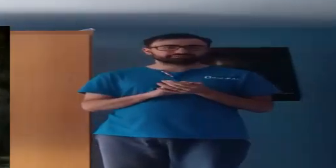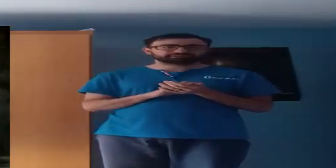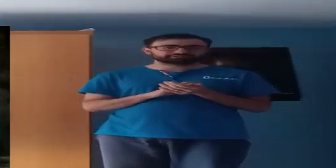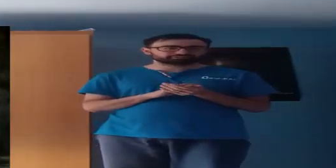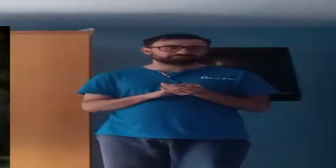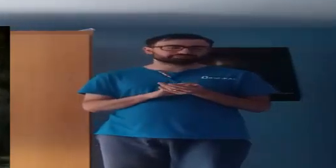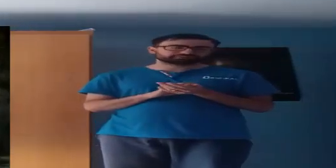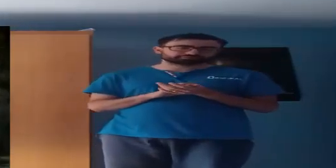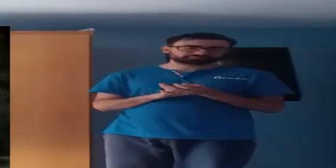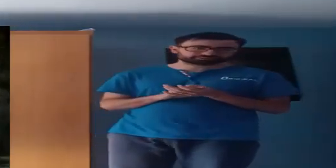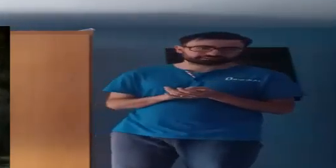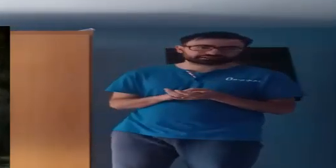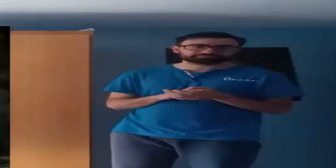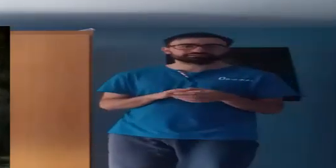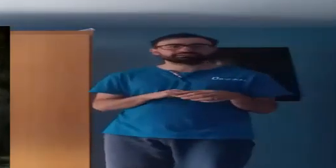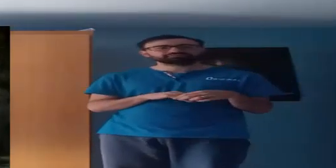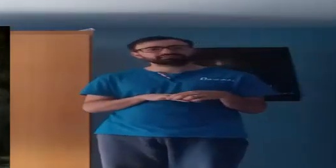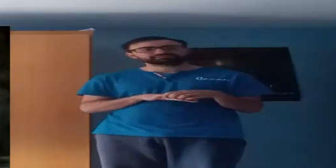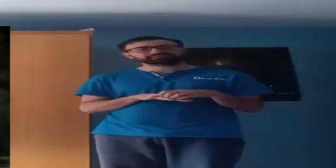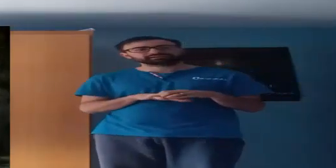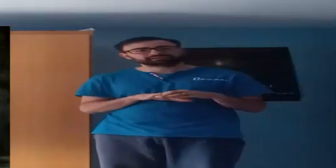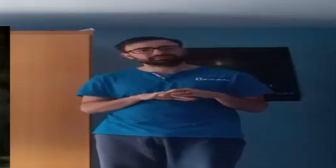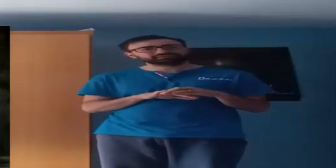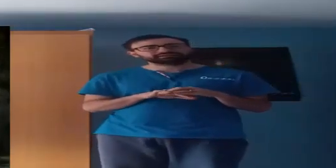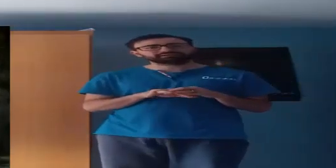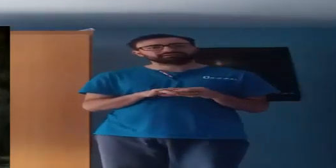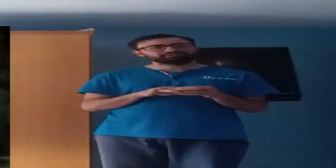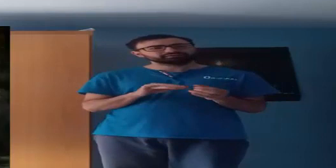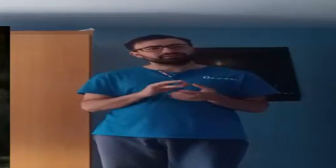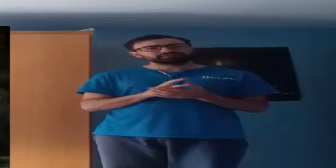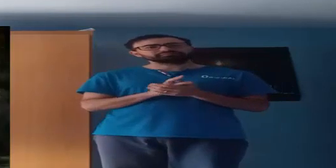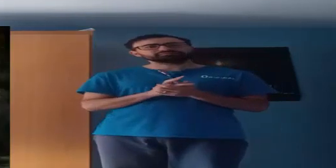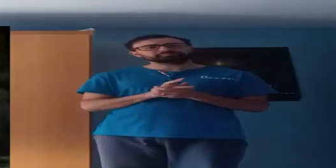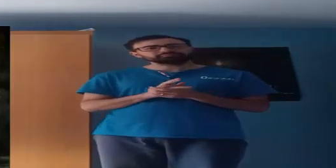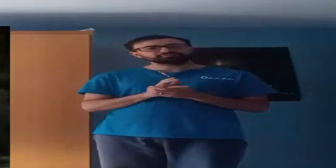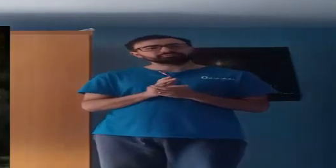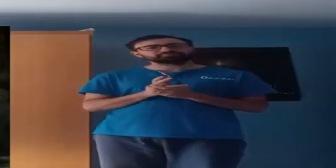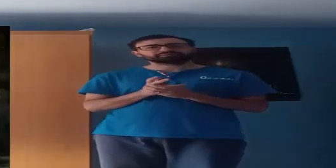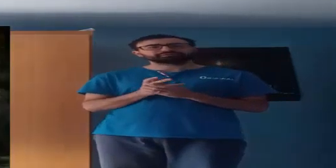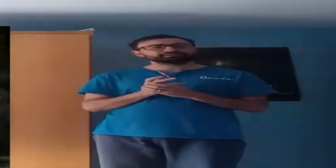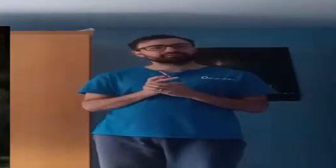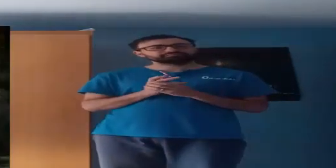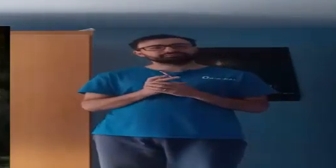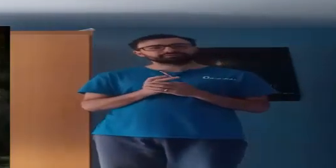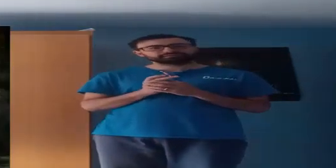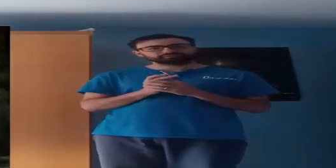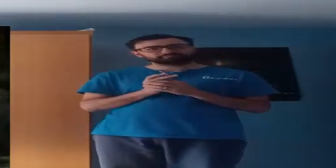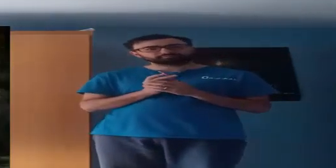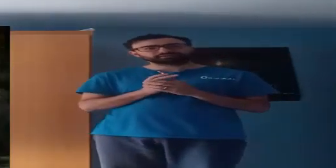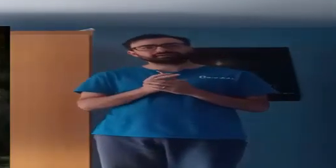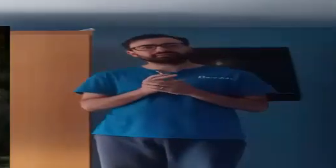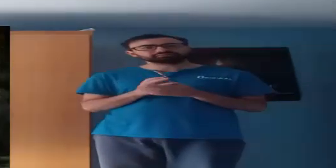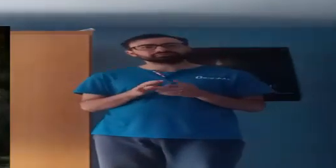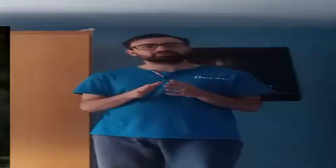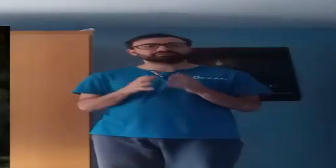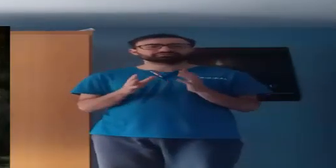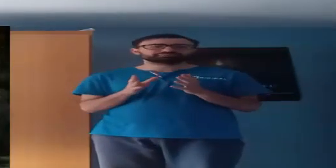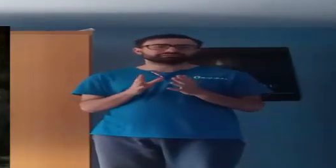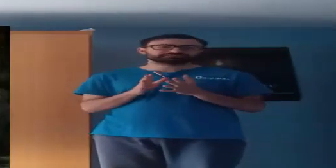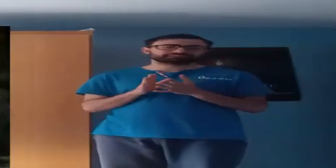Perséfone, que como sabemos ya había sido desterrada al inframundo por haber pecado comiendo